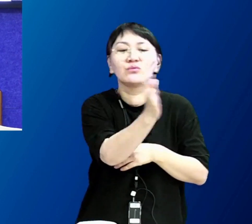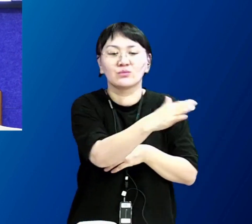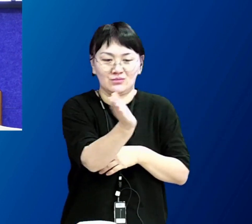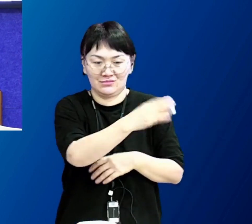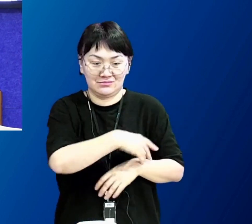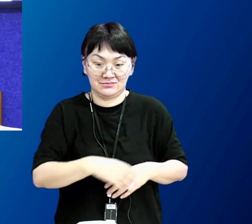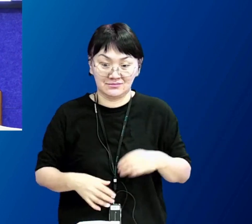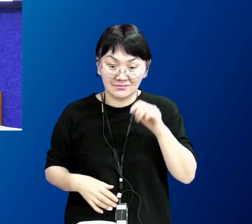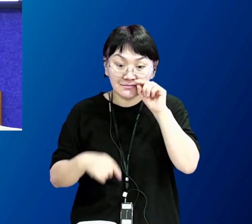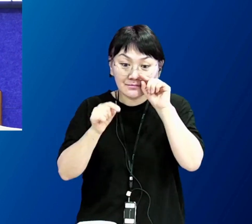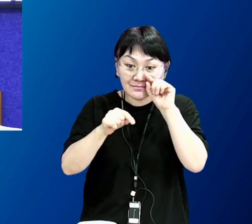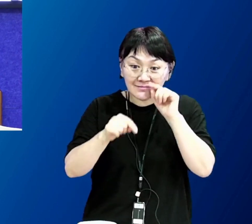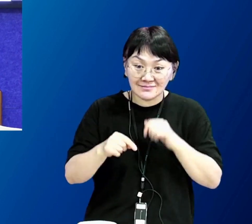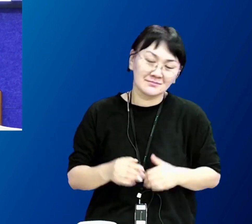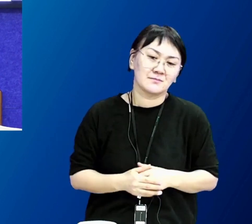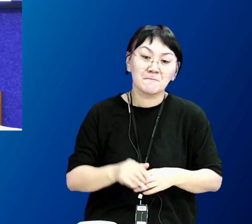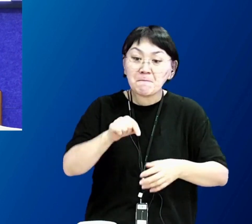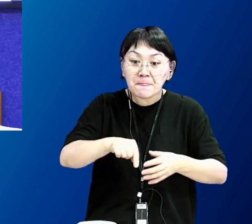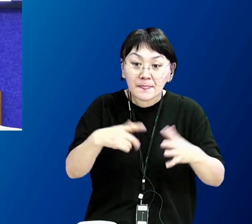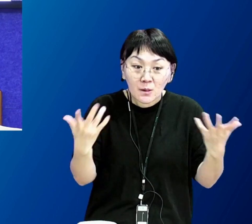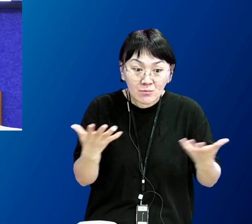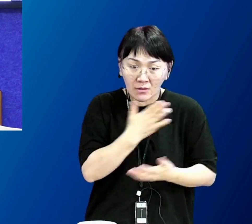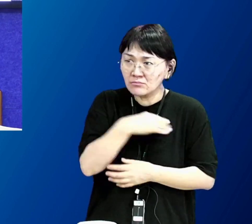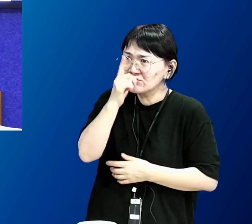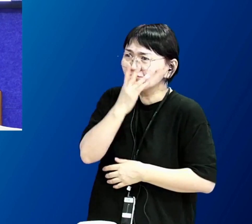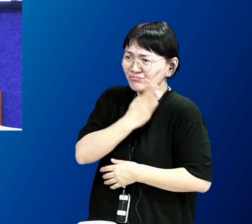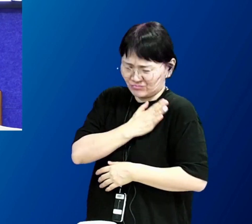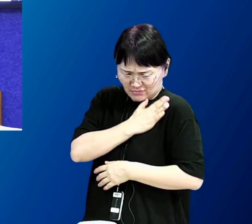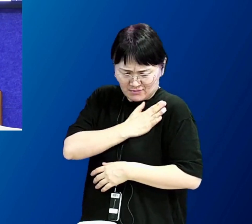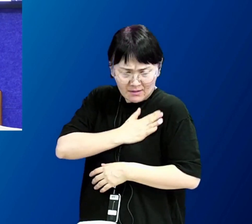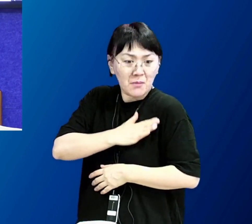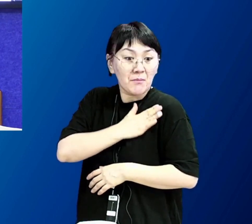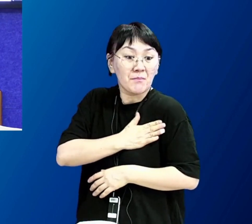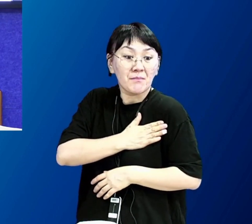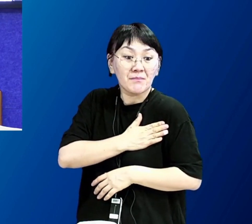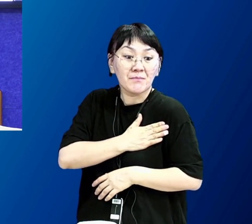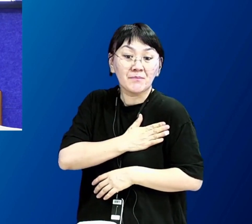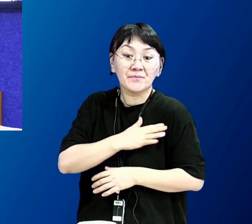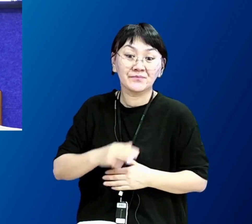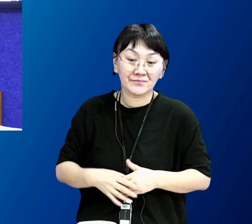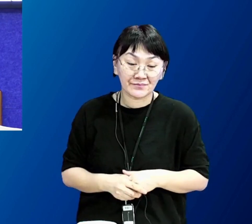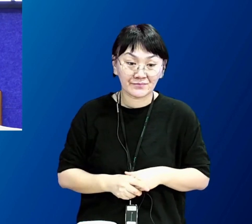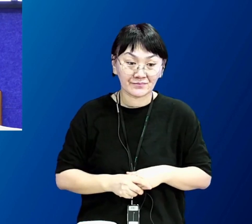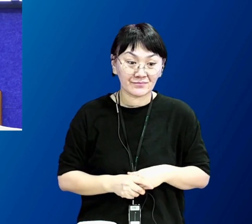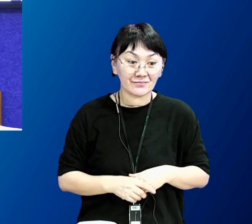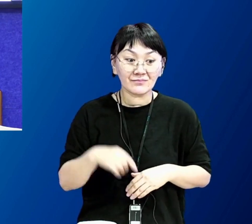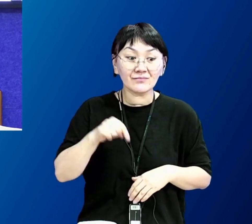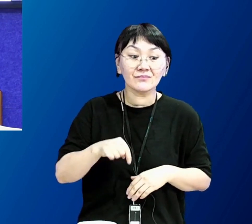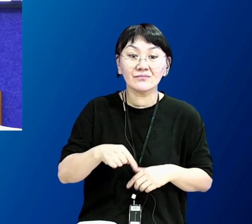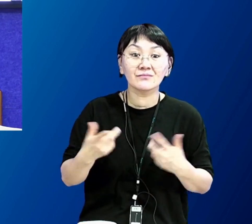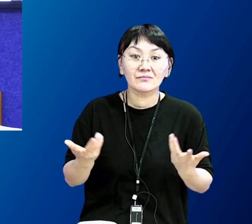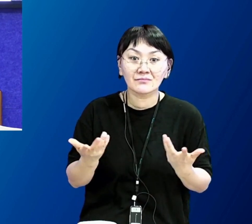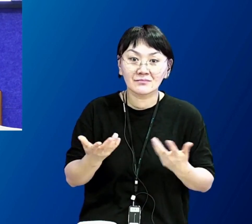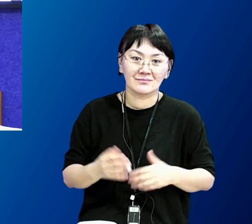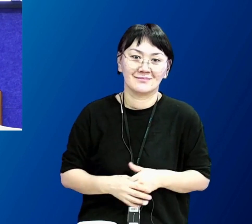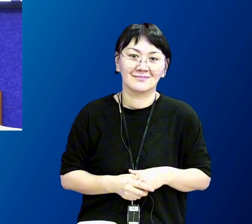За. Тийм учраас юу юм бол үнэнхээр эзнийг хайрладаг бол биш үү? Тэр хүн